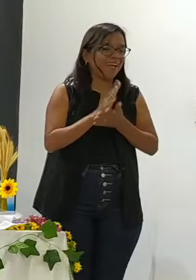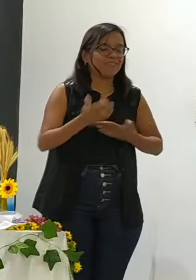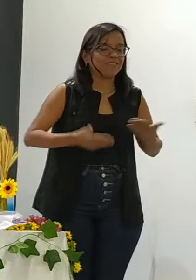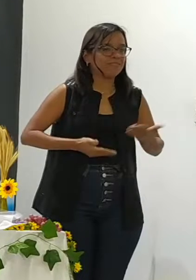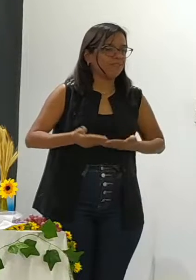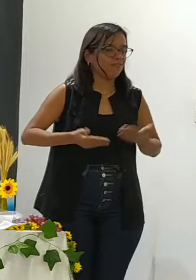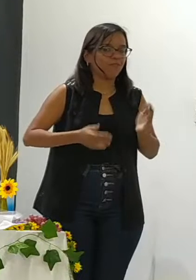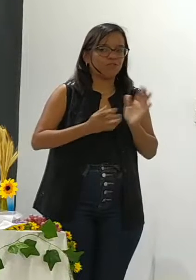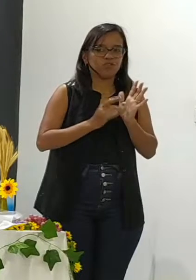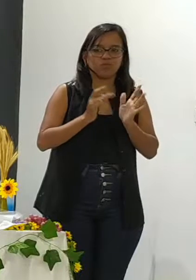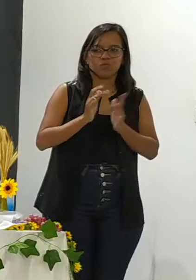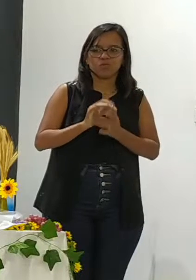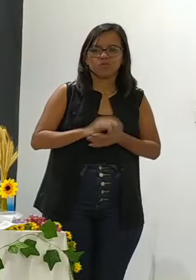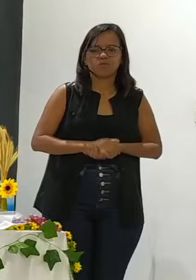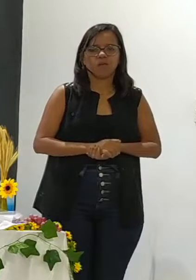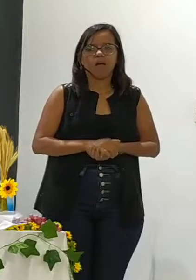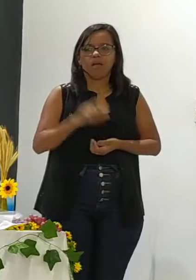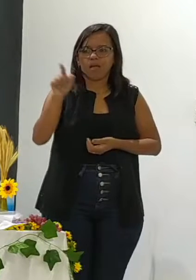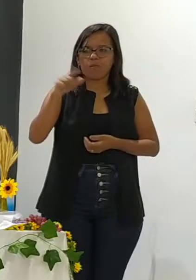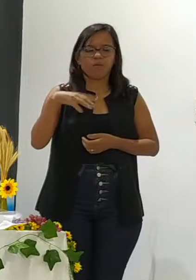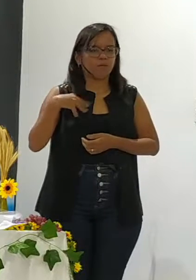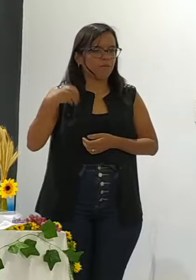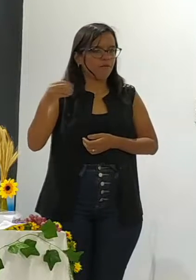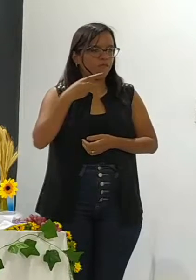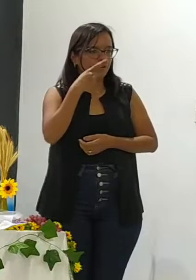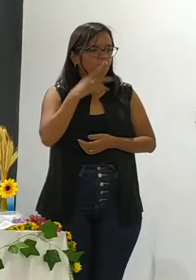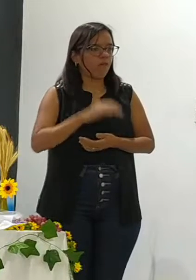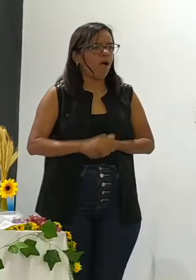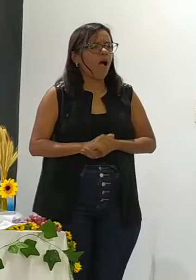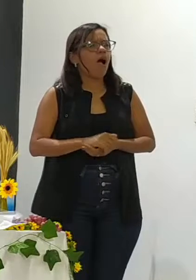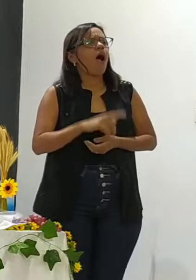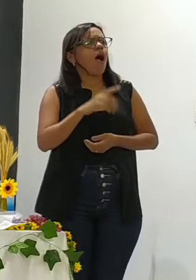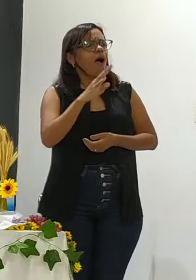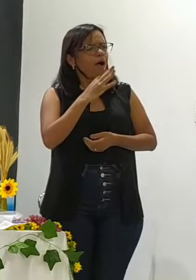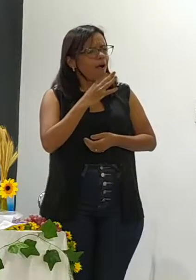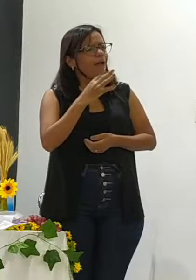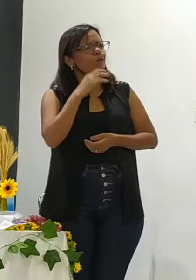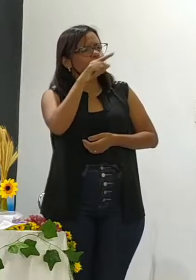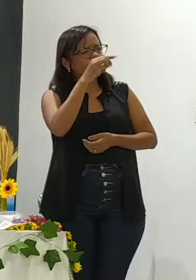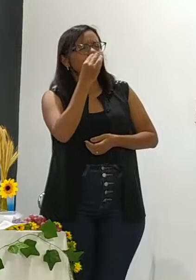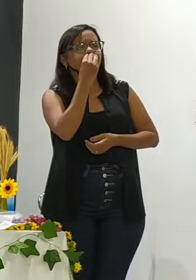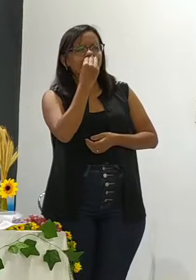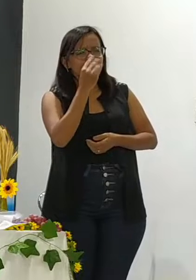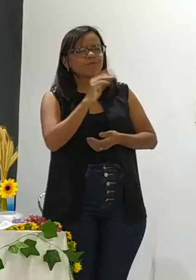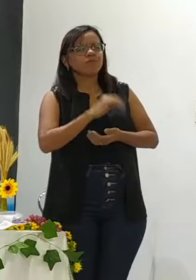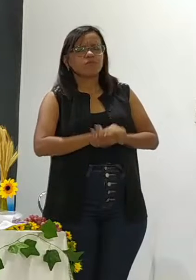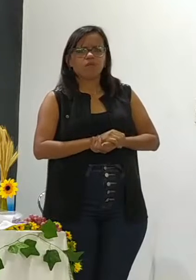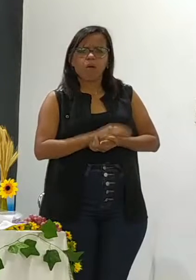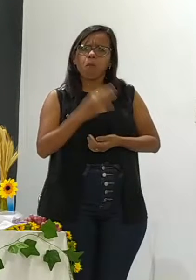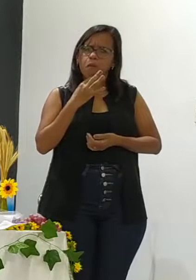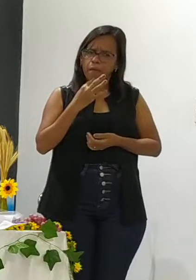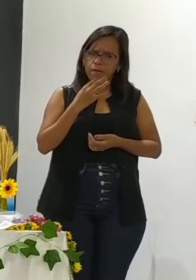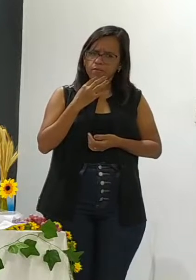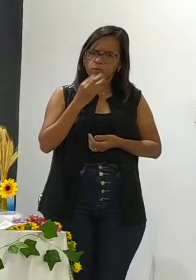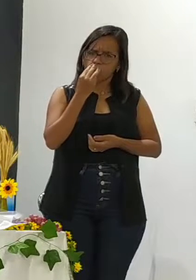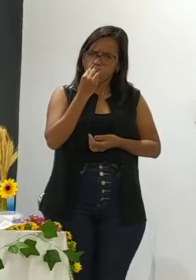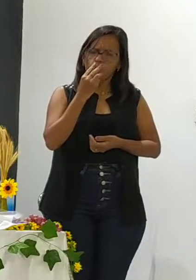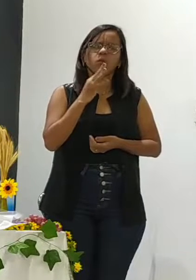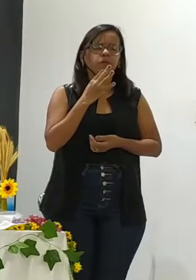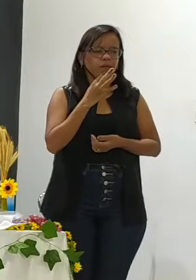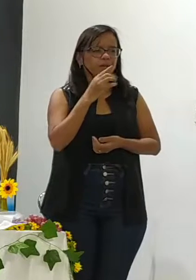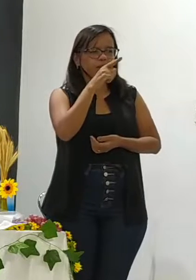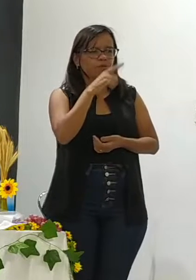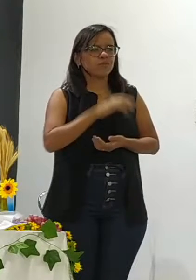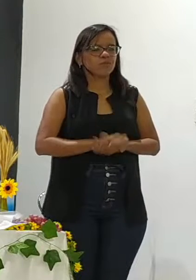quando a Letícia comentou, eu falei, ele. Os detalhes que ela falou, eu falei, ele, eu conheço ele. Ela, você conhece?